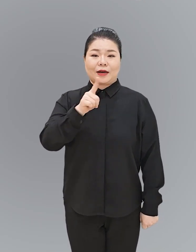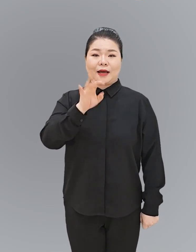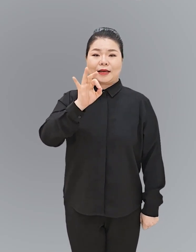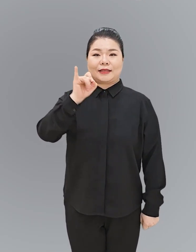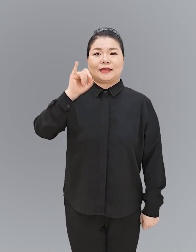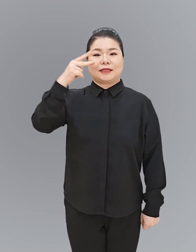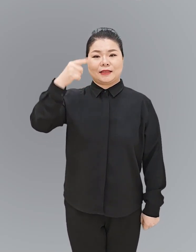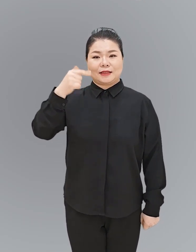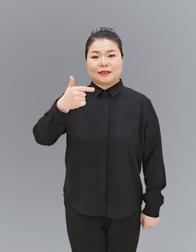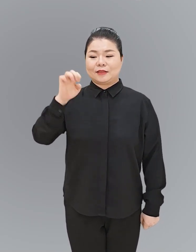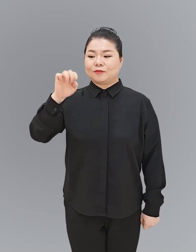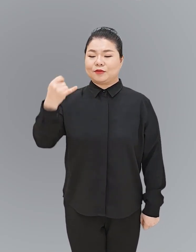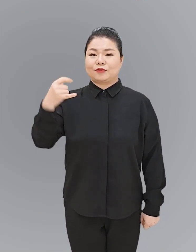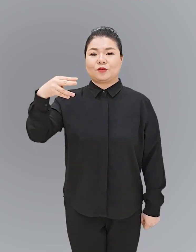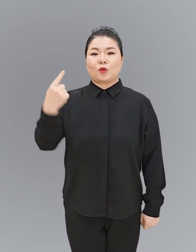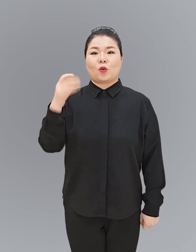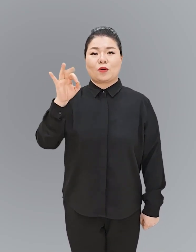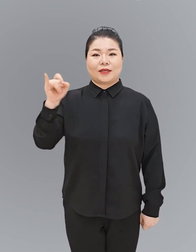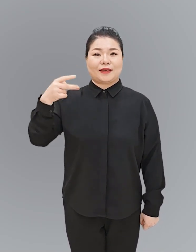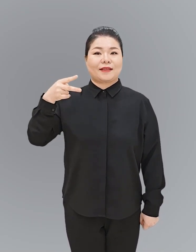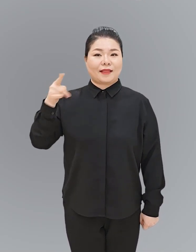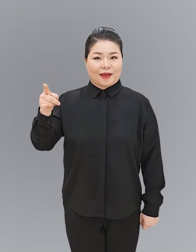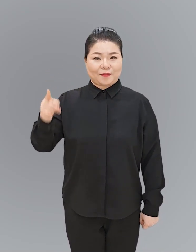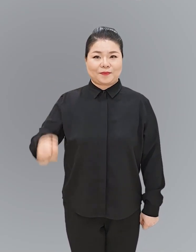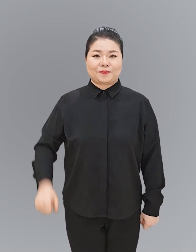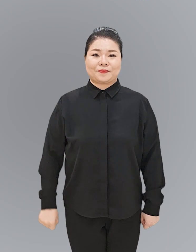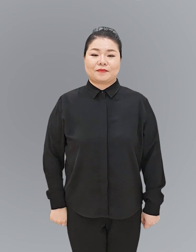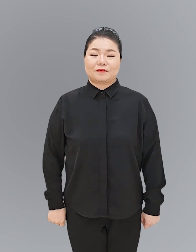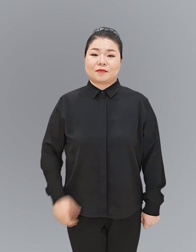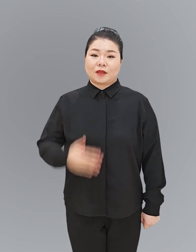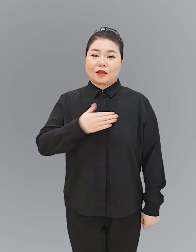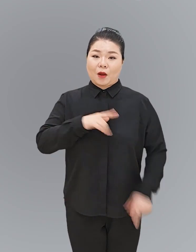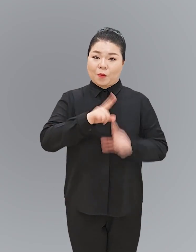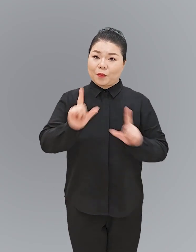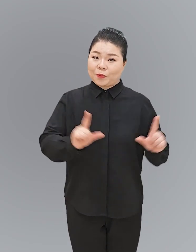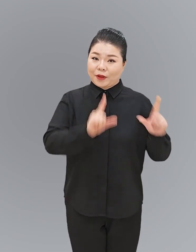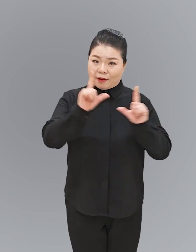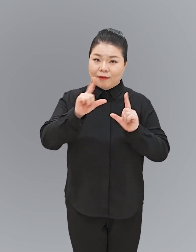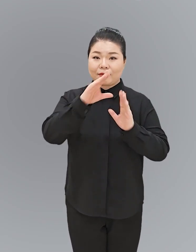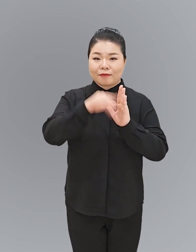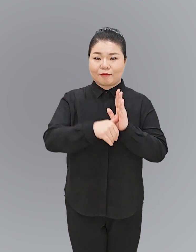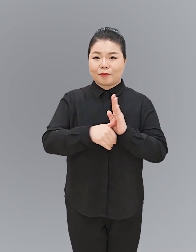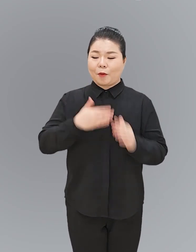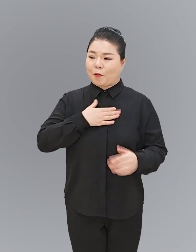라이든 프로이데. 나와 일상에서 비슷한 감정을 느끼는 사람들.